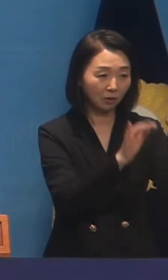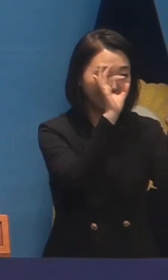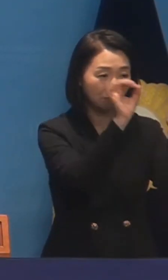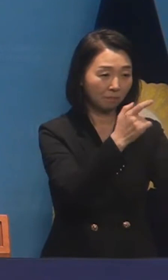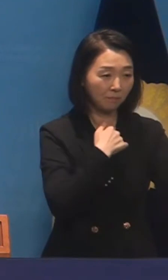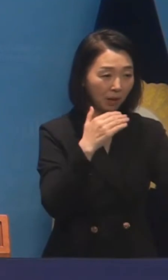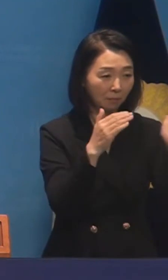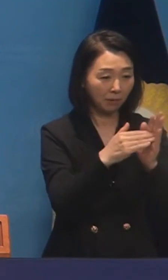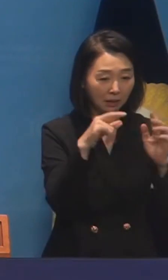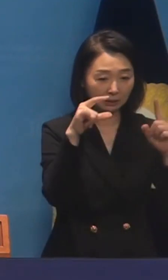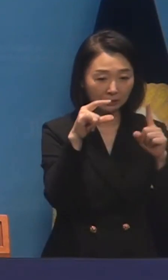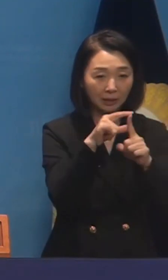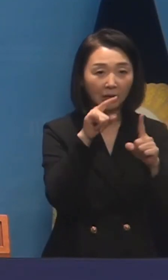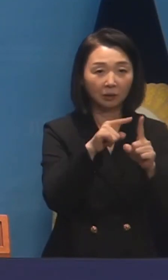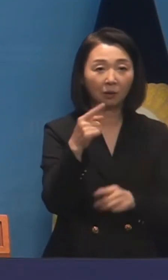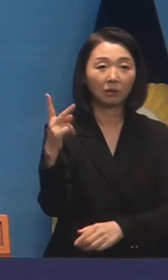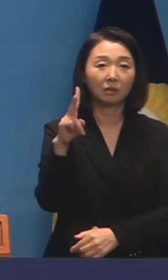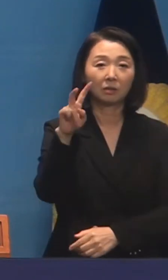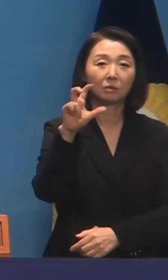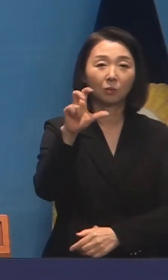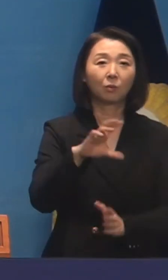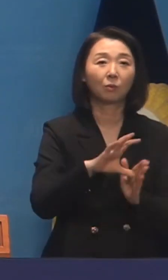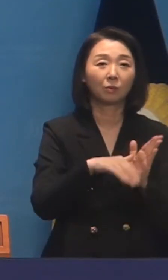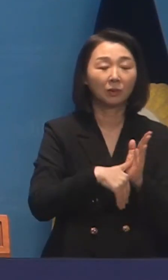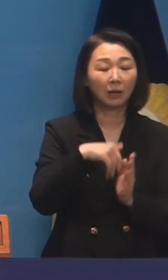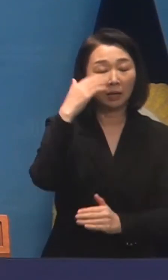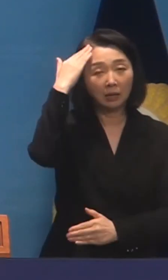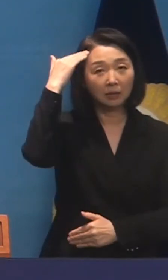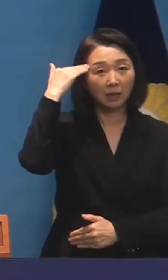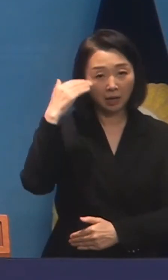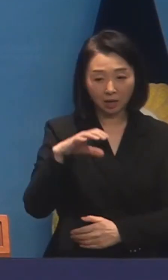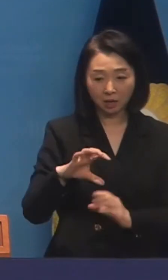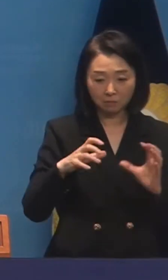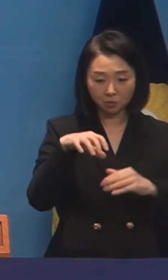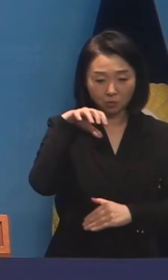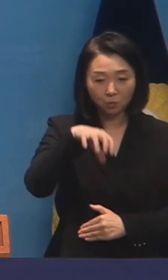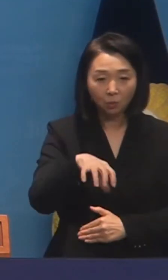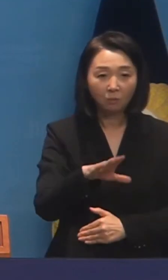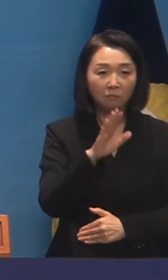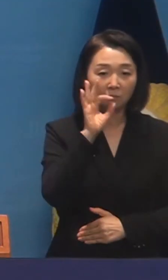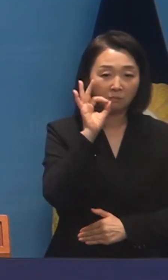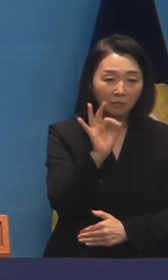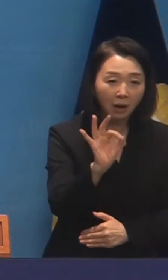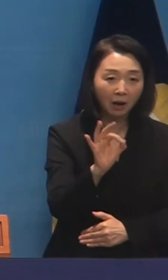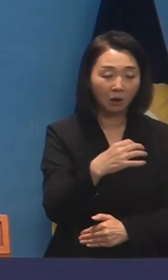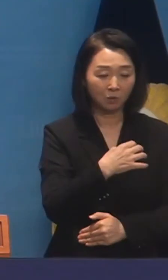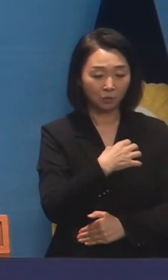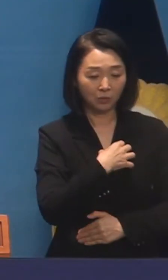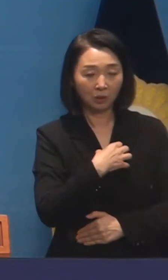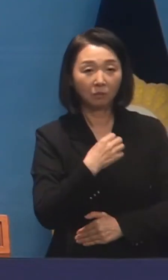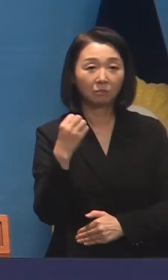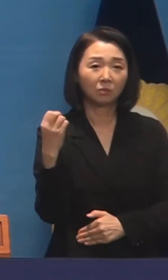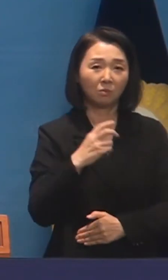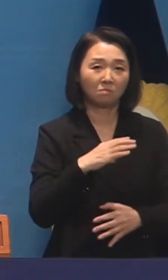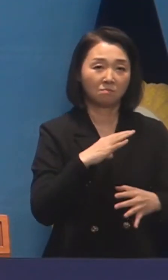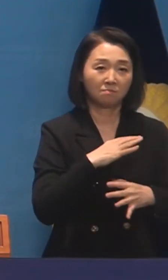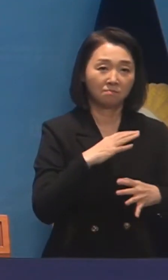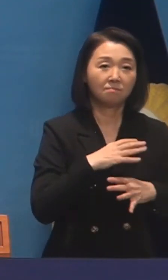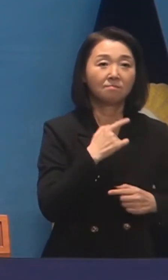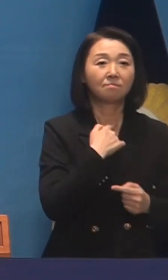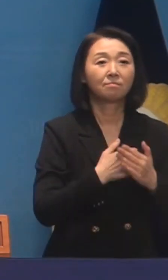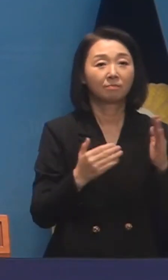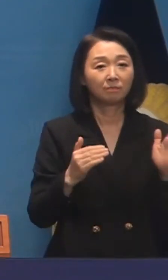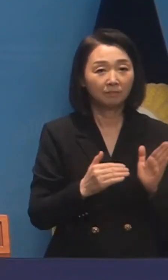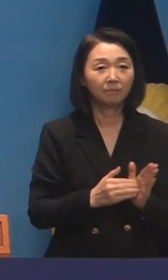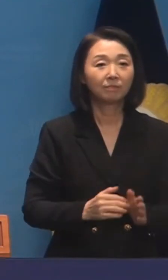그 단어를 2025년 대한민국에서 현실이 되는 그 위험하고 공포스러운 경험을